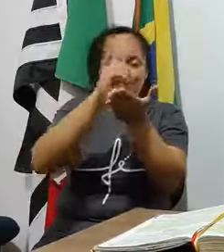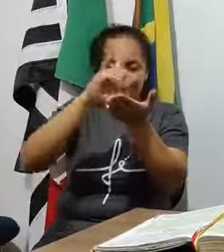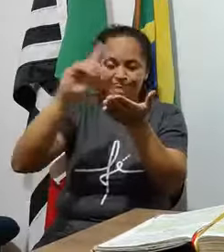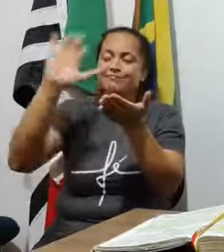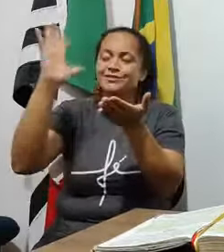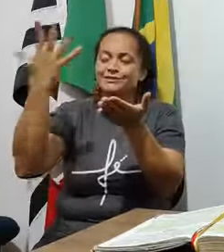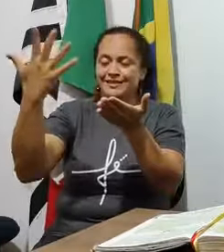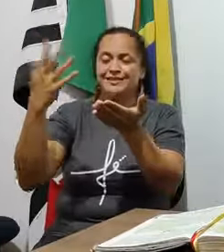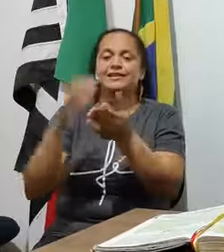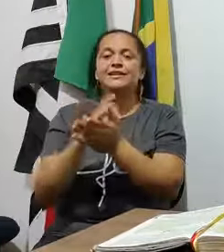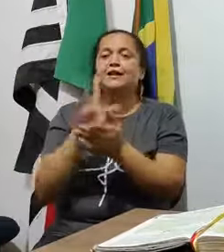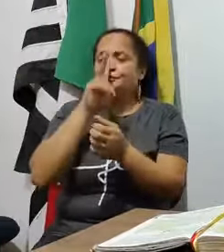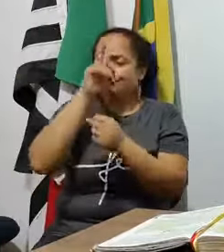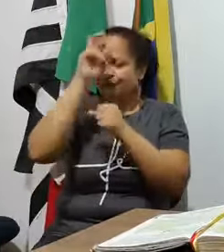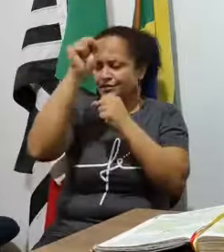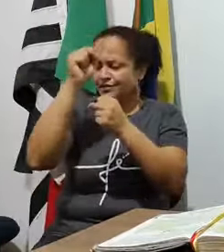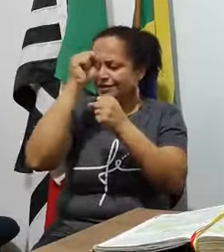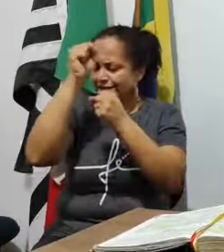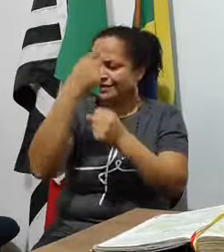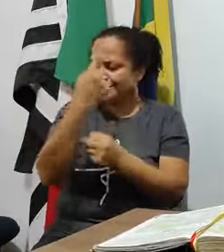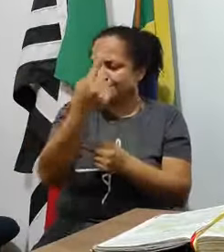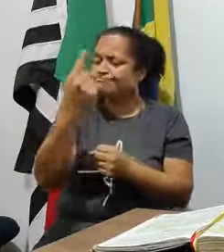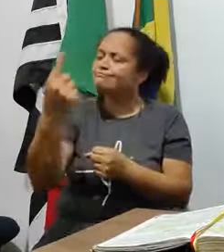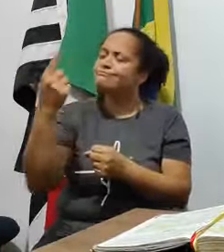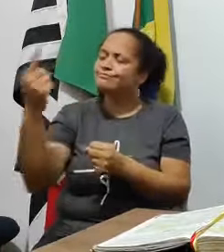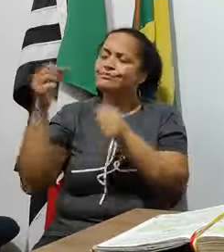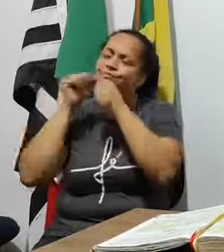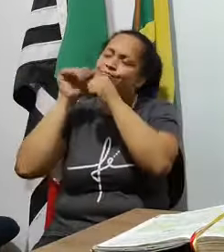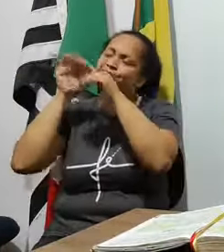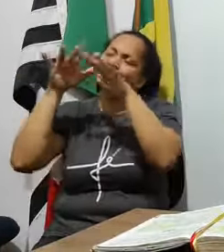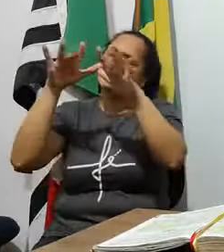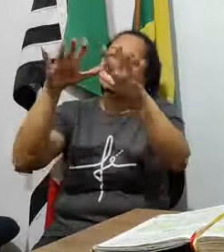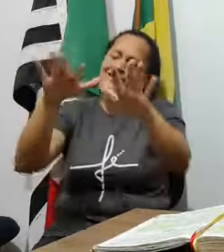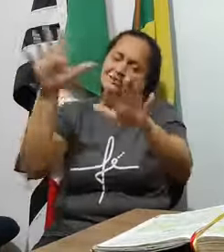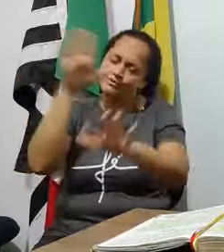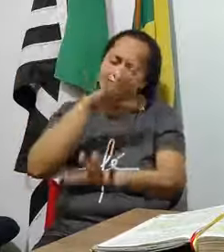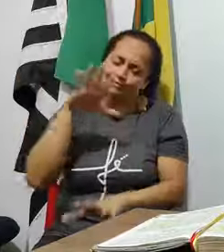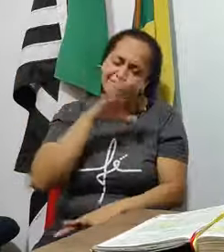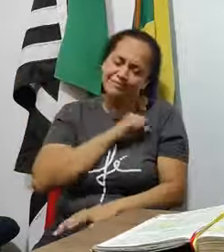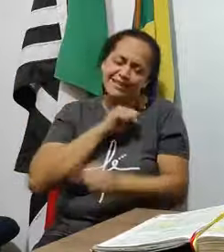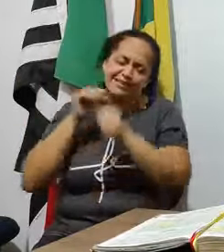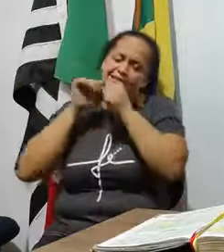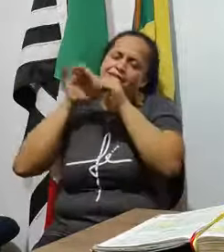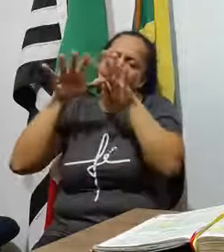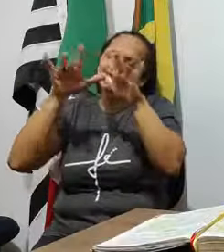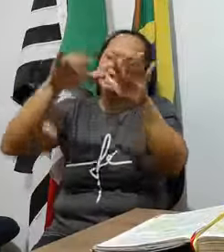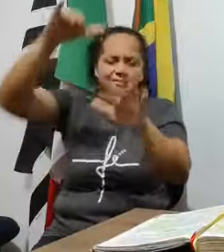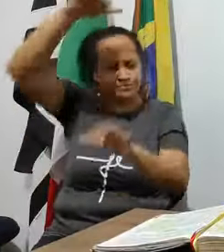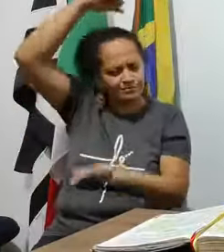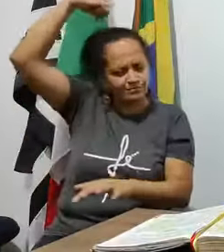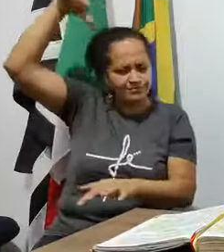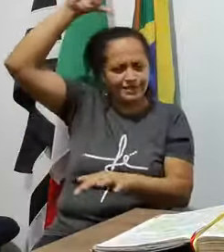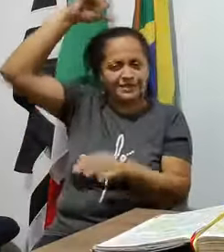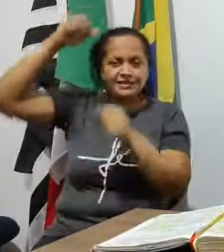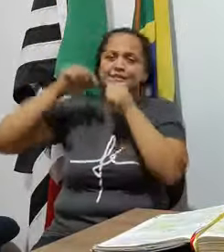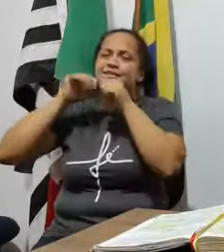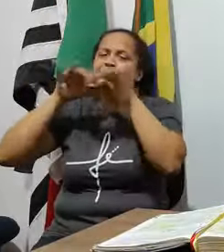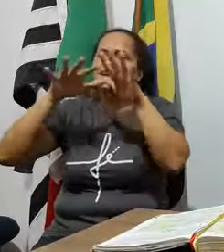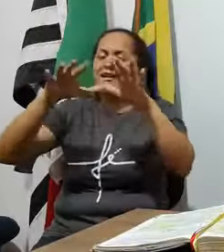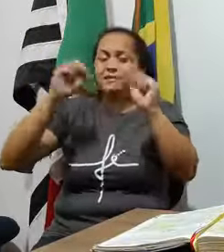Pai, fortalece cada um, Senhor. Derrama do Teu amor, derrama da Tua unção, derrama do Teu poder,